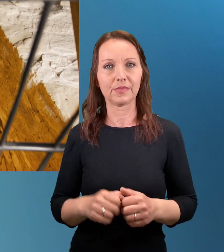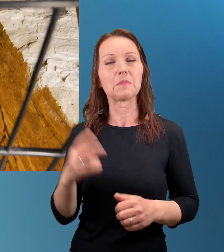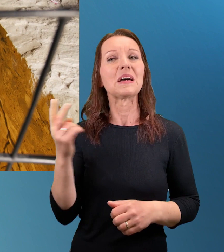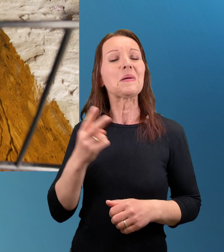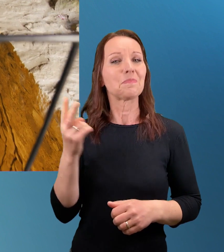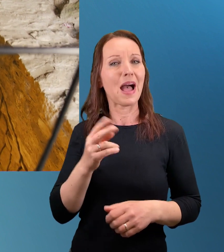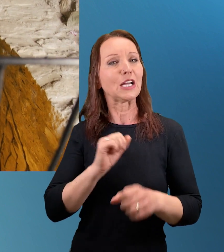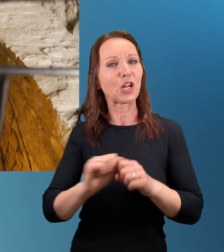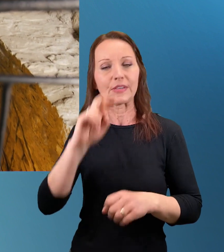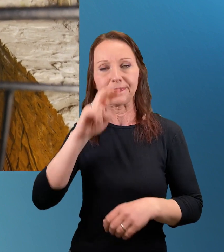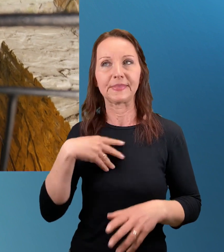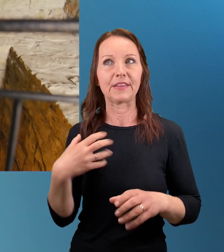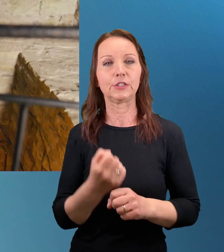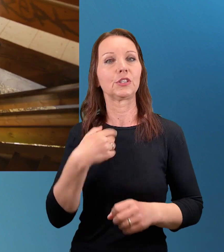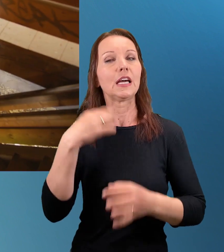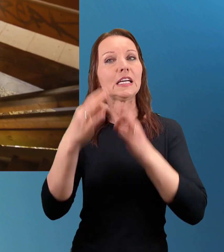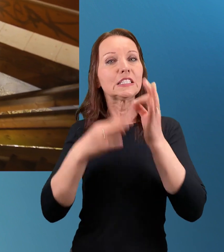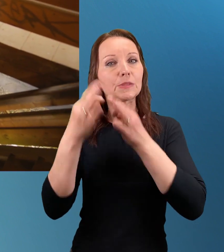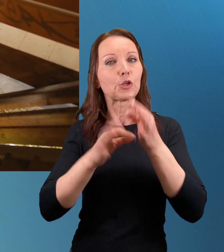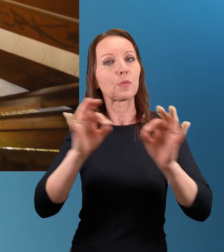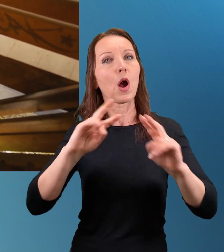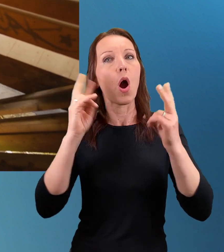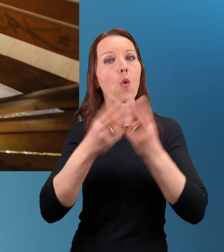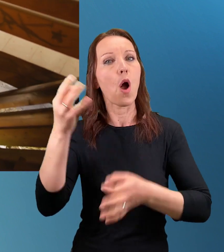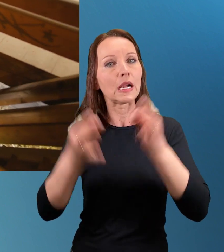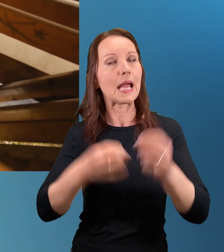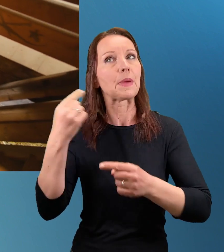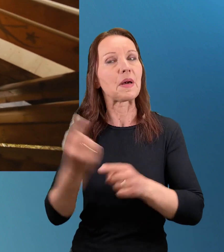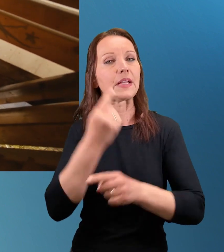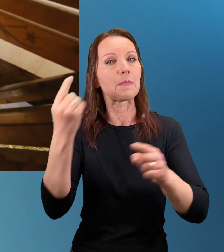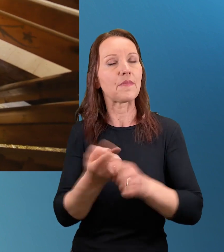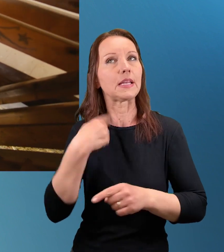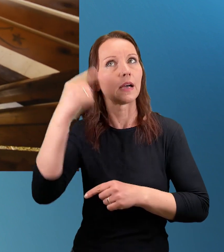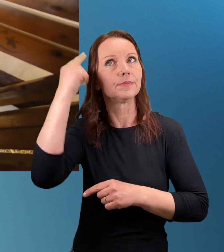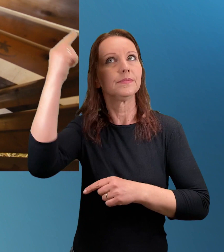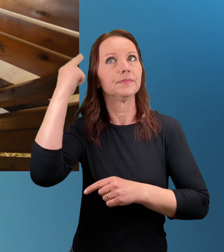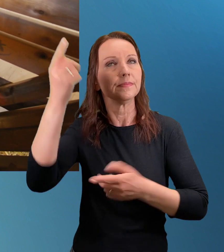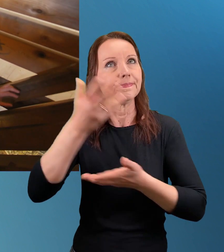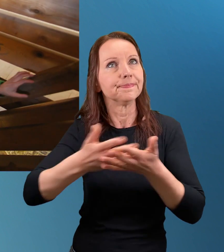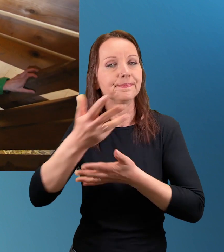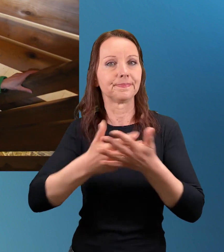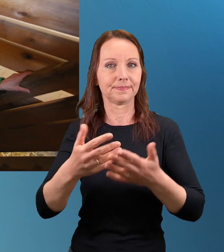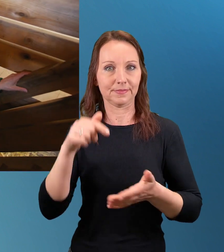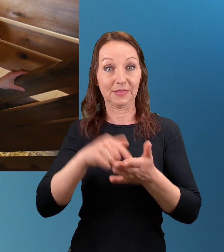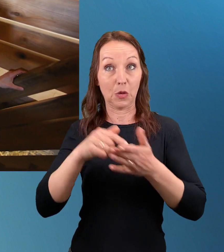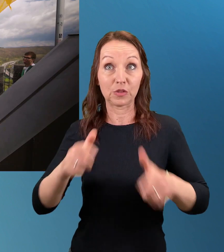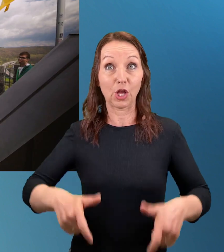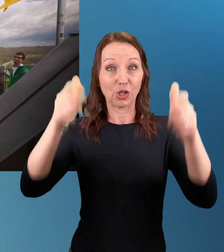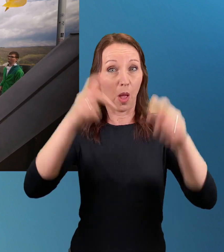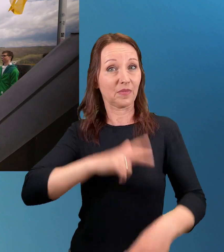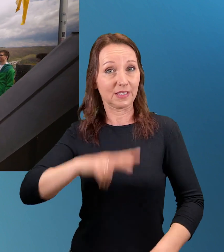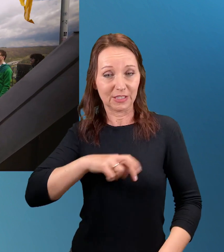wie die Special Olympics World Games immer wieder in den Vordergrund treten. Denn so wie sie zum Turm aufsteigen müssen,